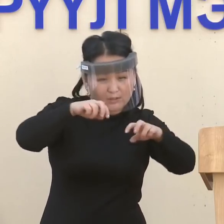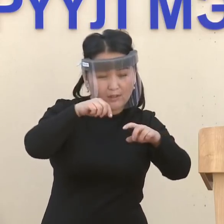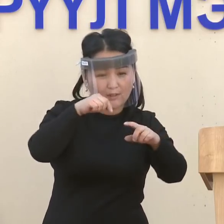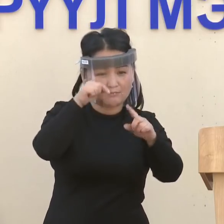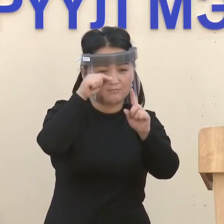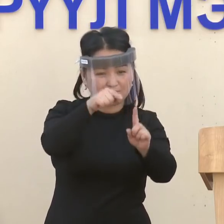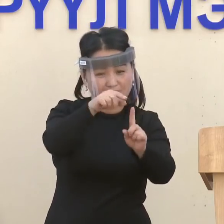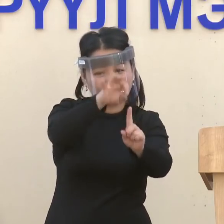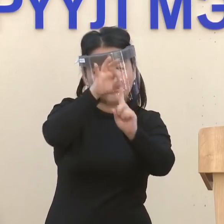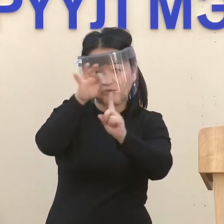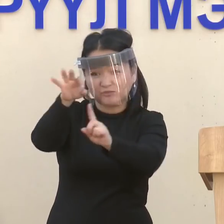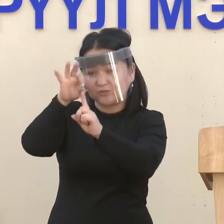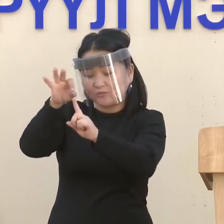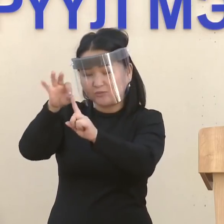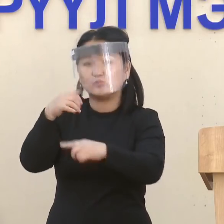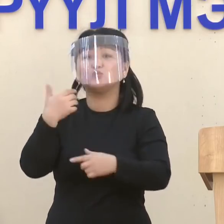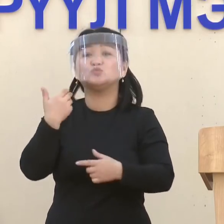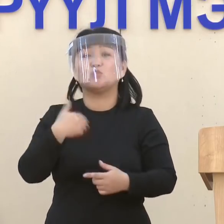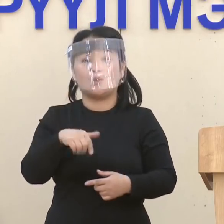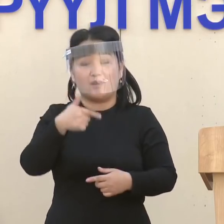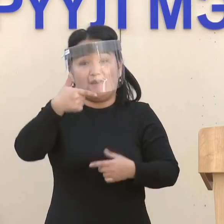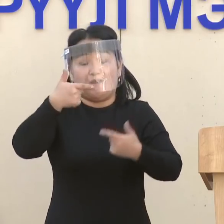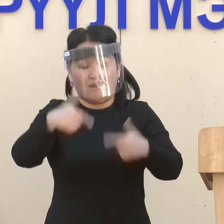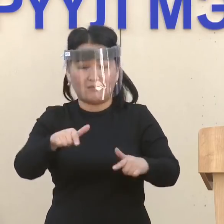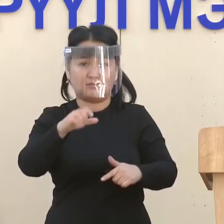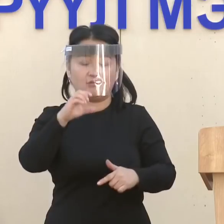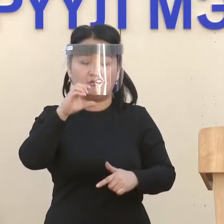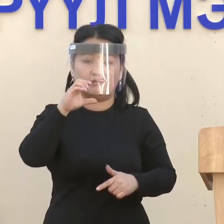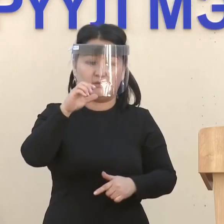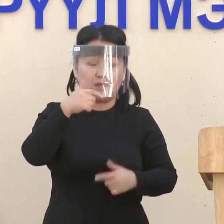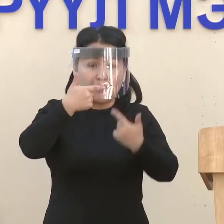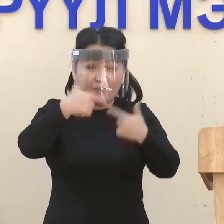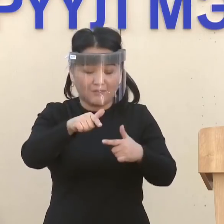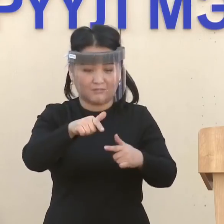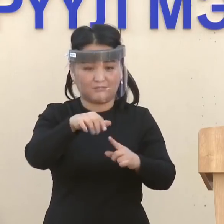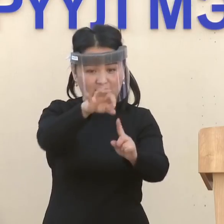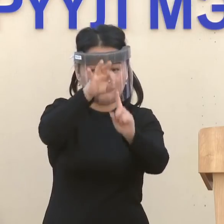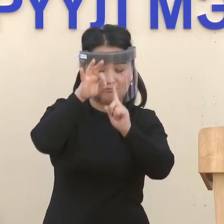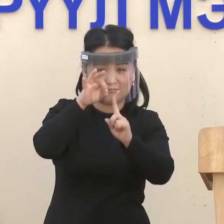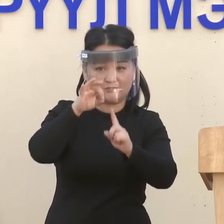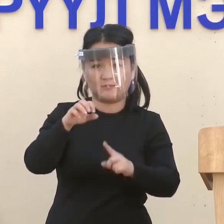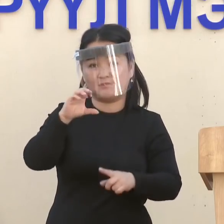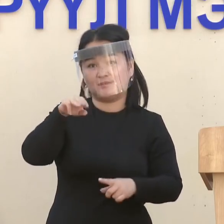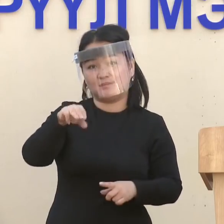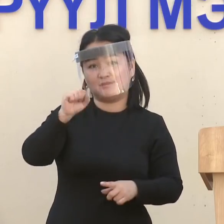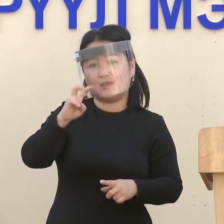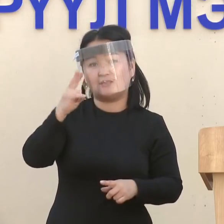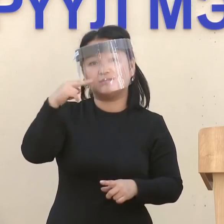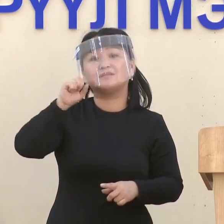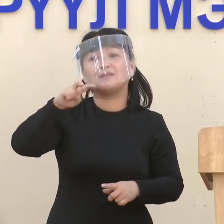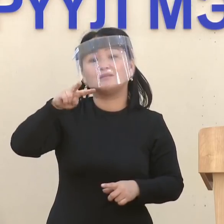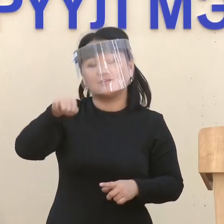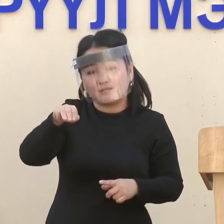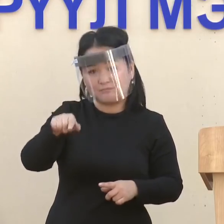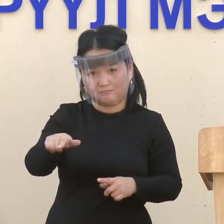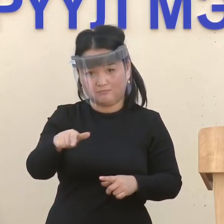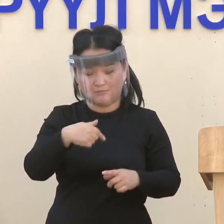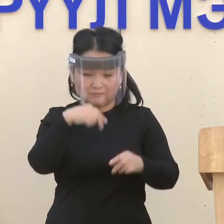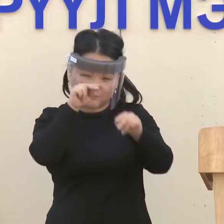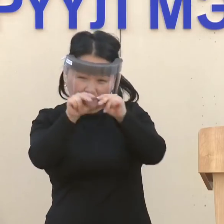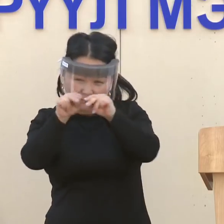энэ өнгөрсөн 3 сар бол тэр чигээрээ тэмдэглэл протокол эмчилгээнд дээрч тэр хяналтын одоо энэ тандлан